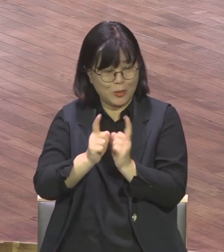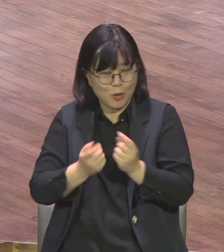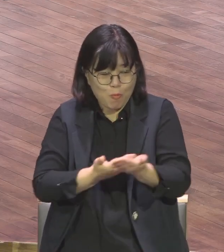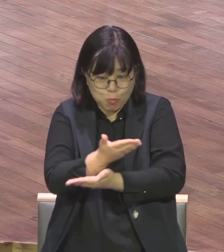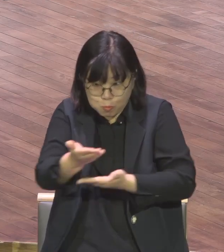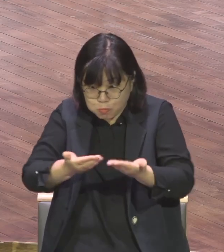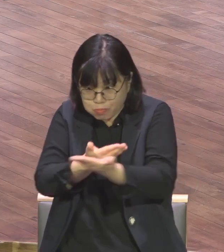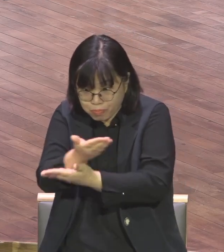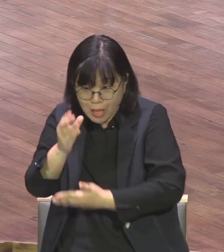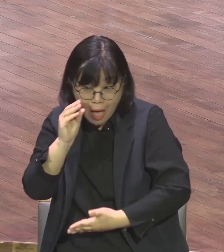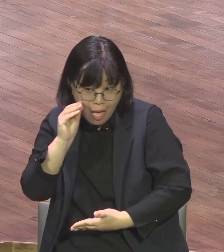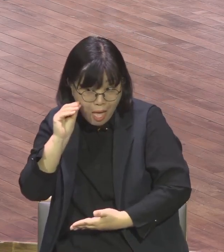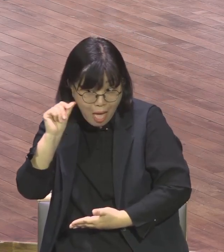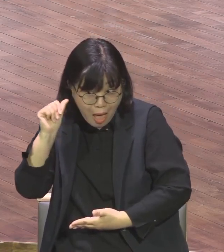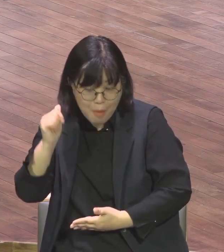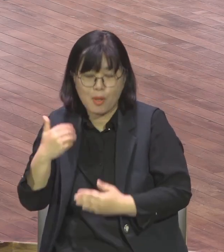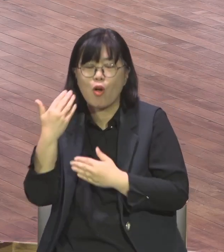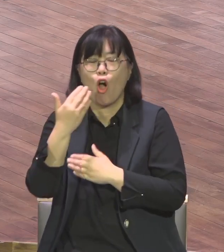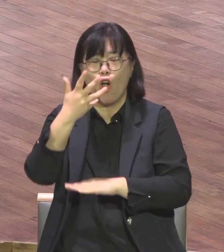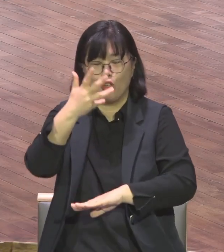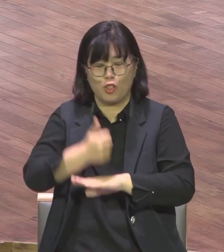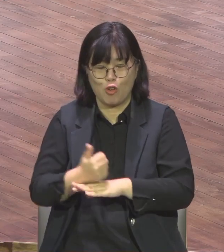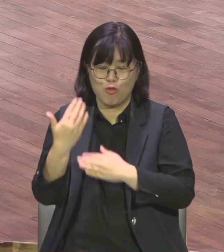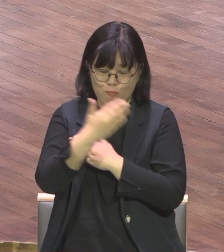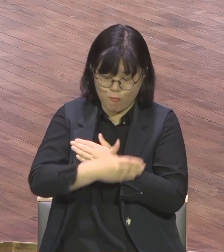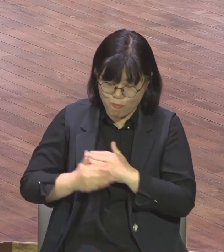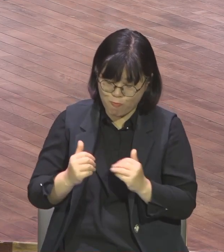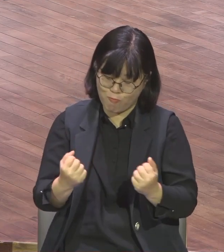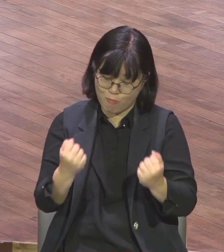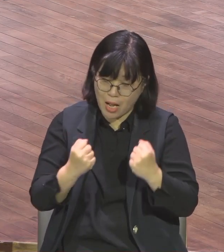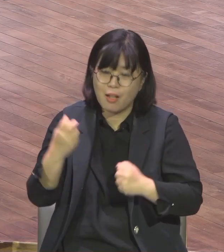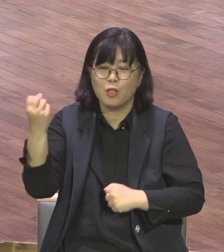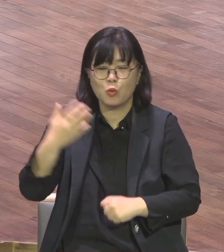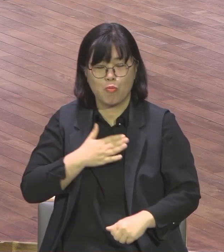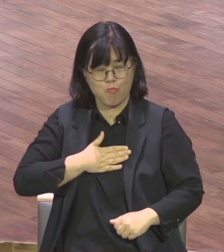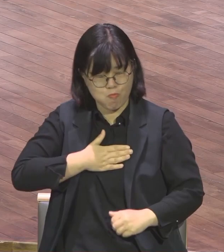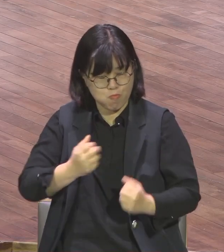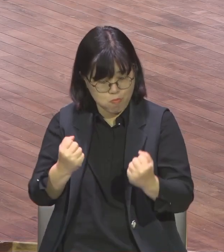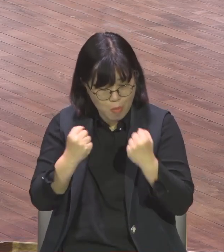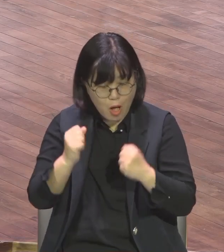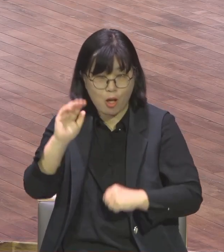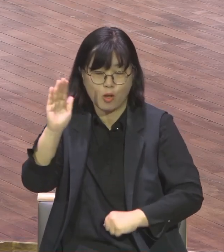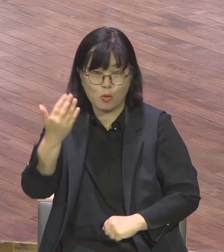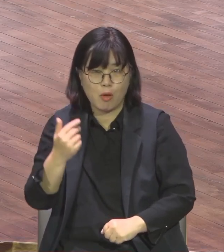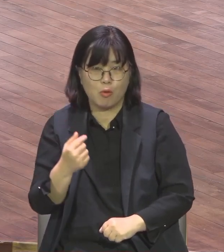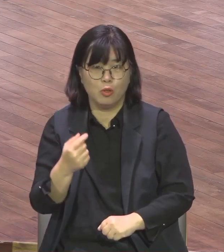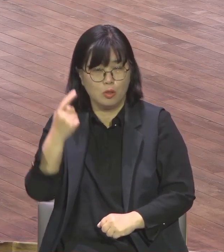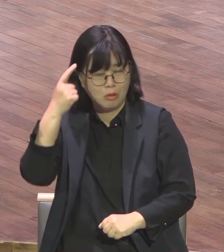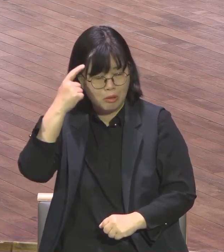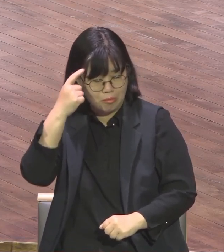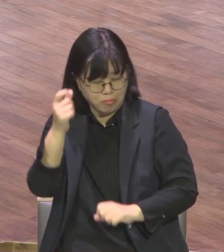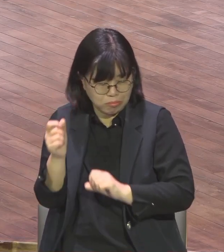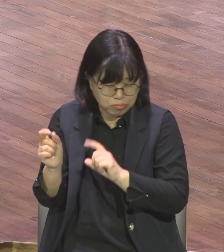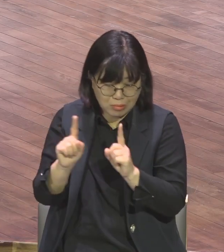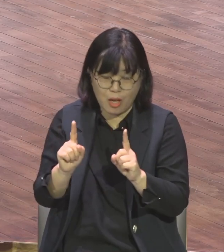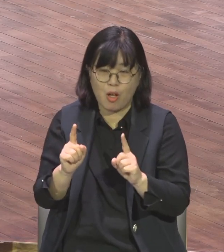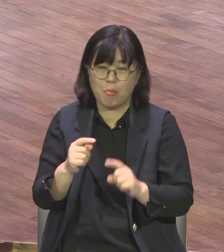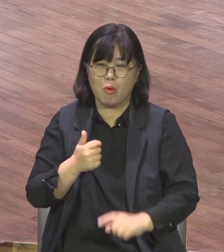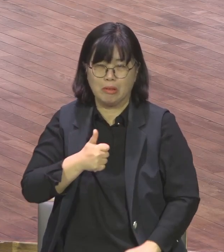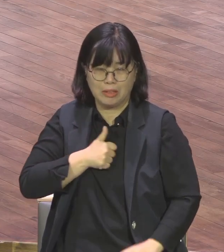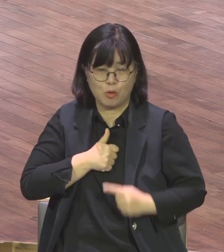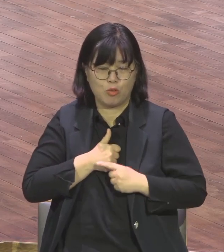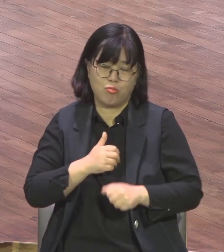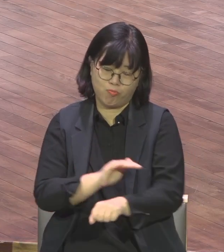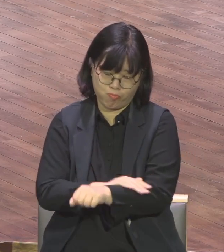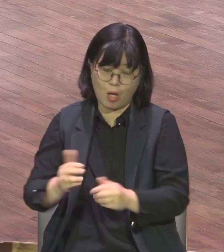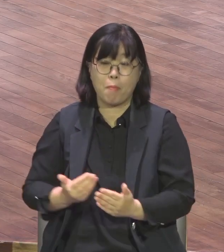건강해져요. 이 교회에서 막 사랑받죠. 사랑 주지요. 신분과 권세 회복시켜 주지요. 창세기 3장 가문의 저주가